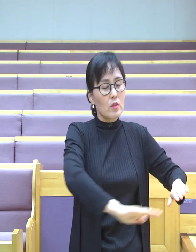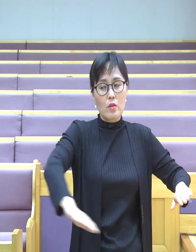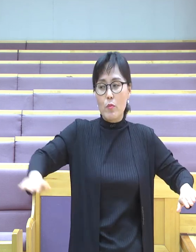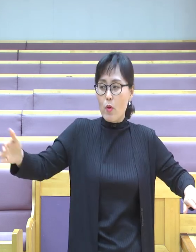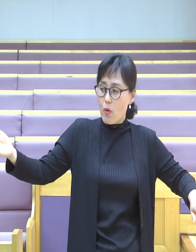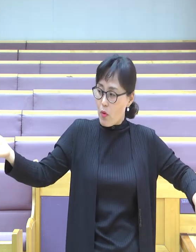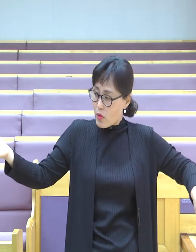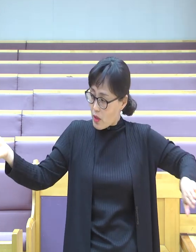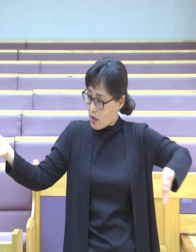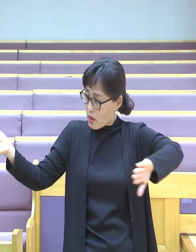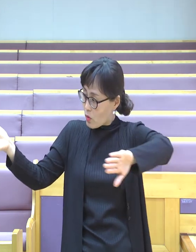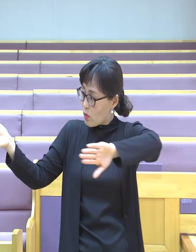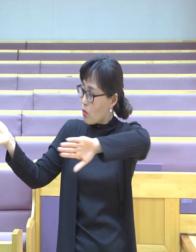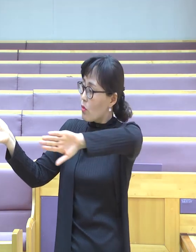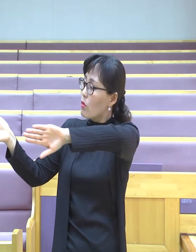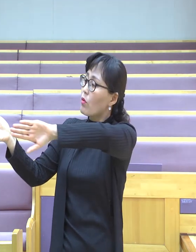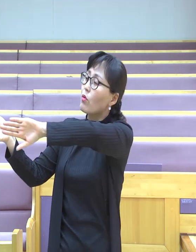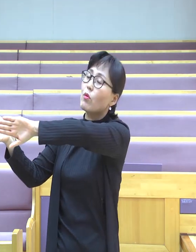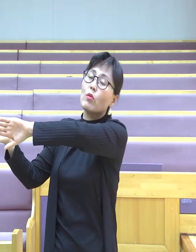손을 포개고